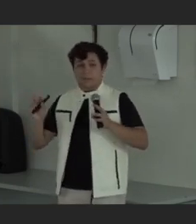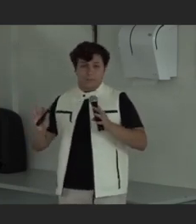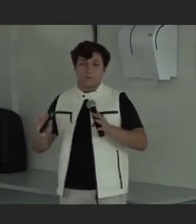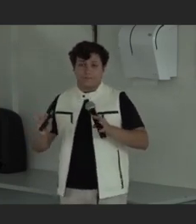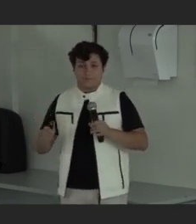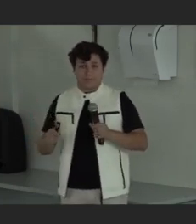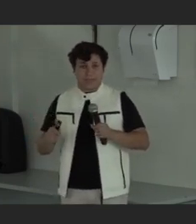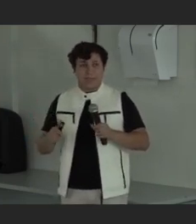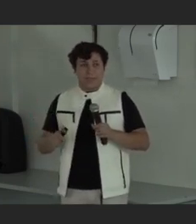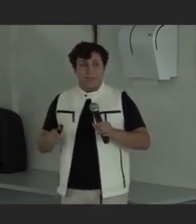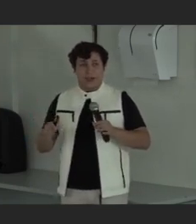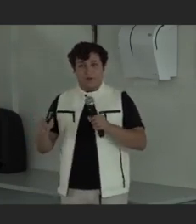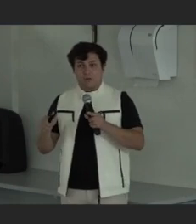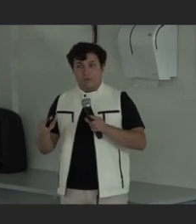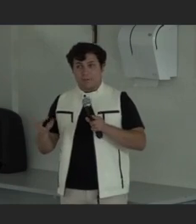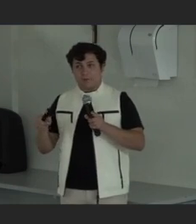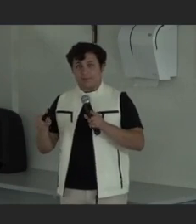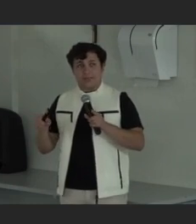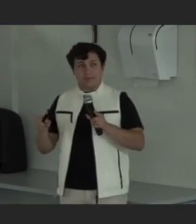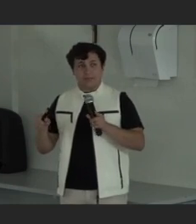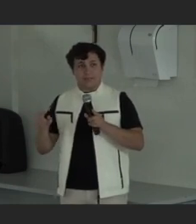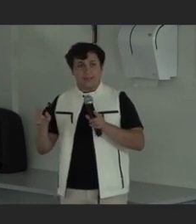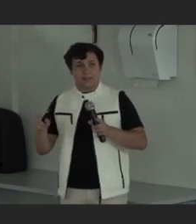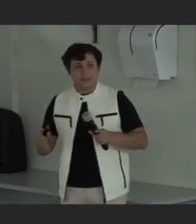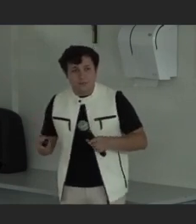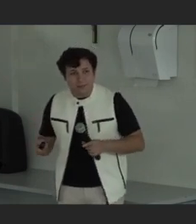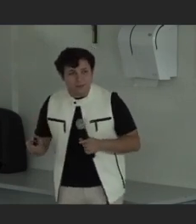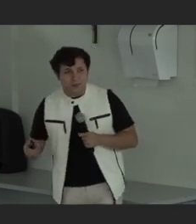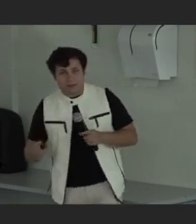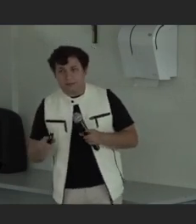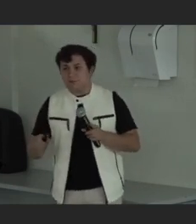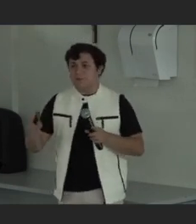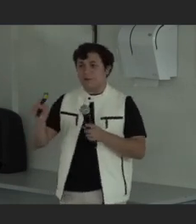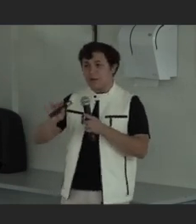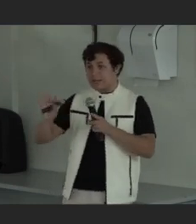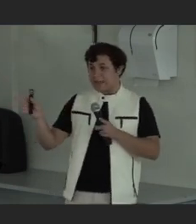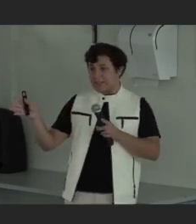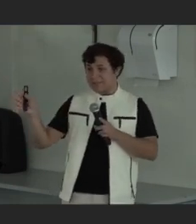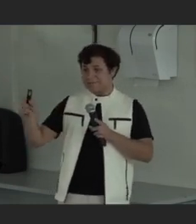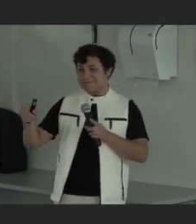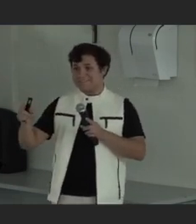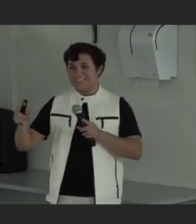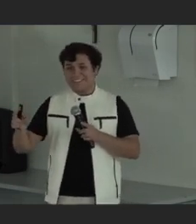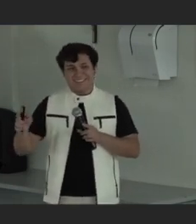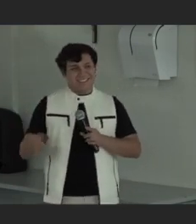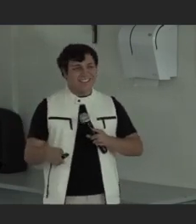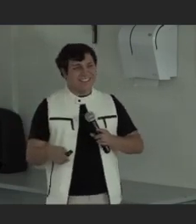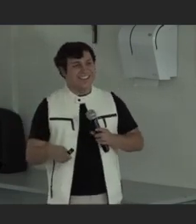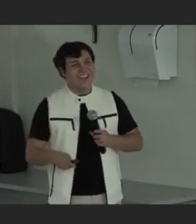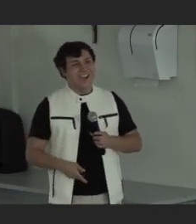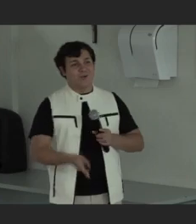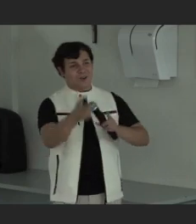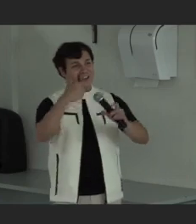andamos. ¿Okay? ¿Alguna duda, pregunta, queja, sugerencia, leyenda urbana, mito, realidad, cuento, fábula? ¿Nada? Bueno, creo